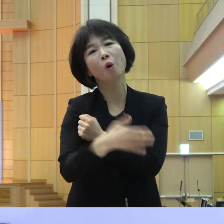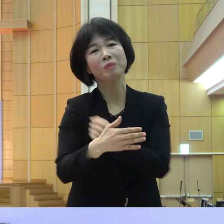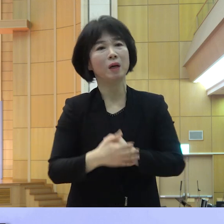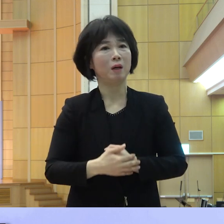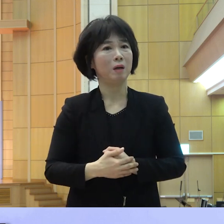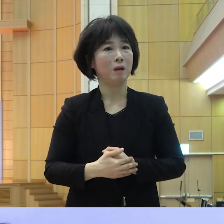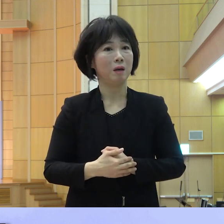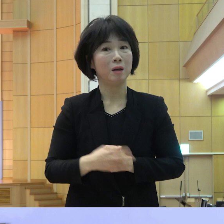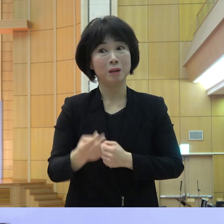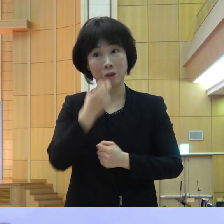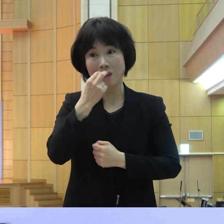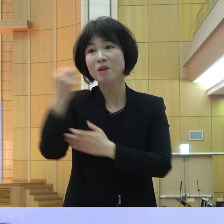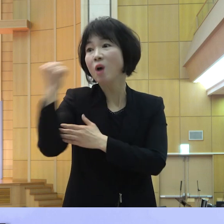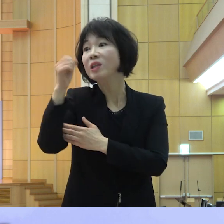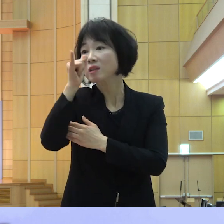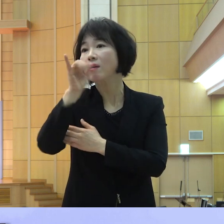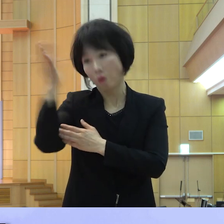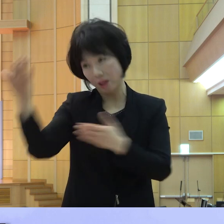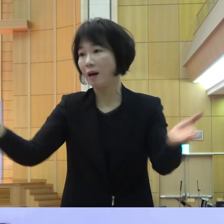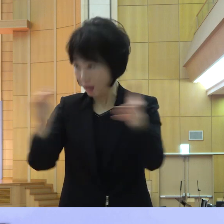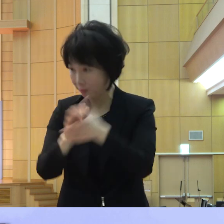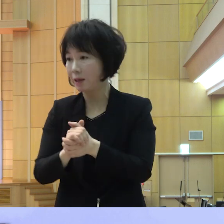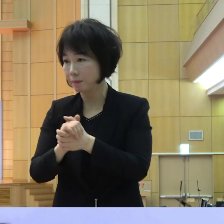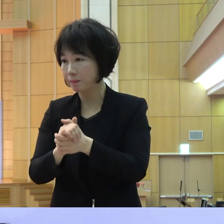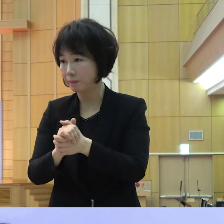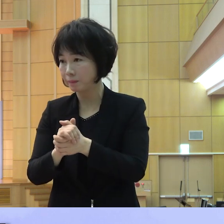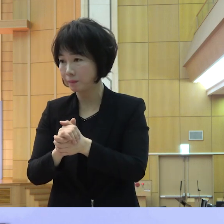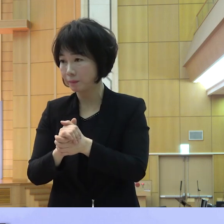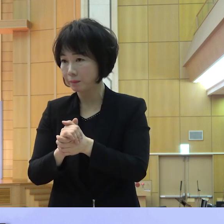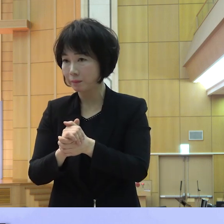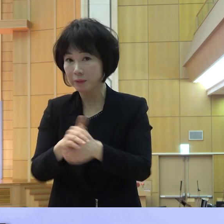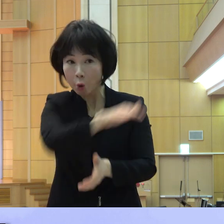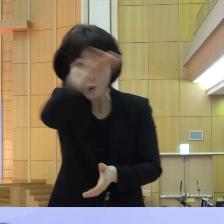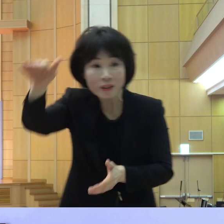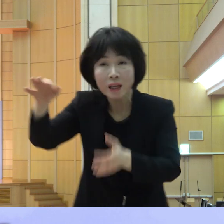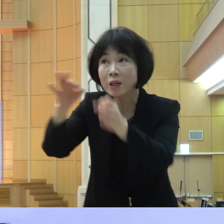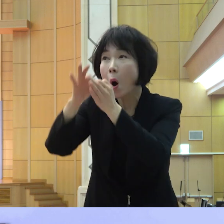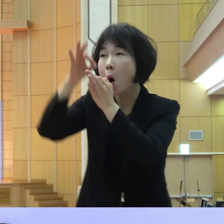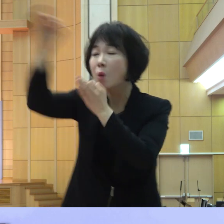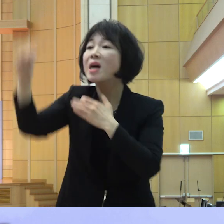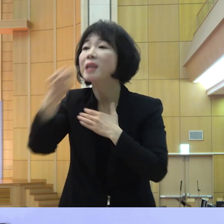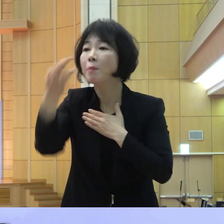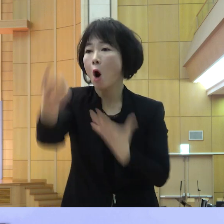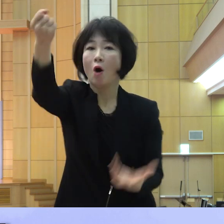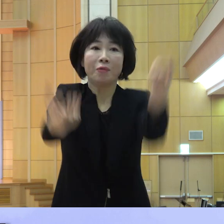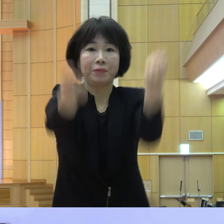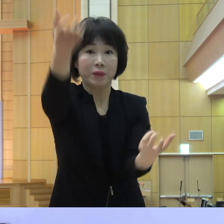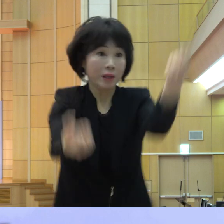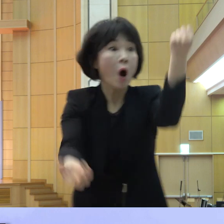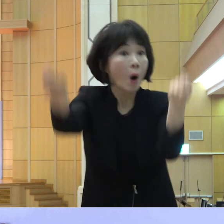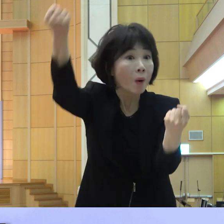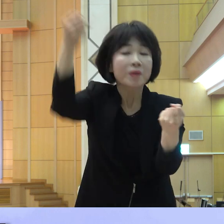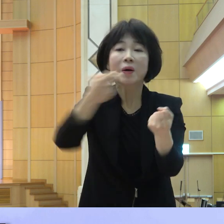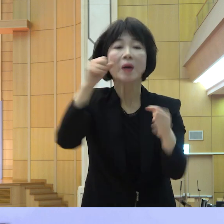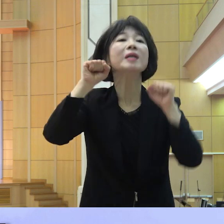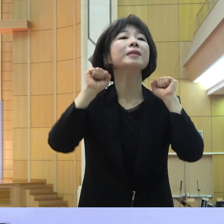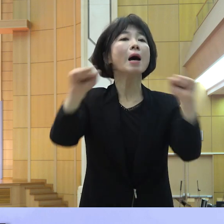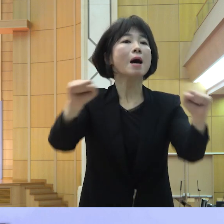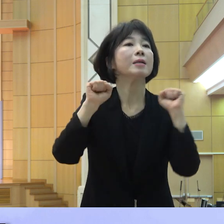것입니다. 교회는 의미가 없는 게 아니라 영원한 생명을 얻을 수 있는,